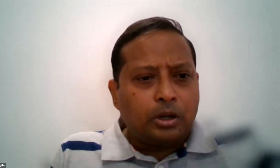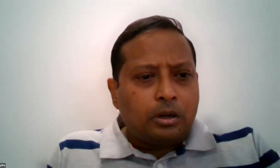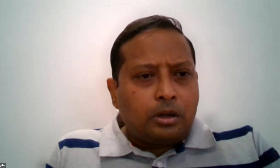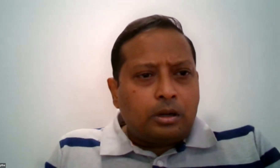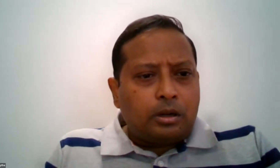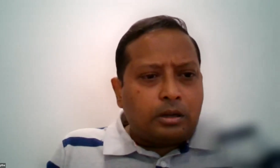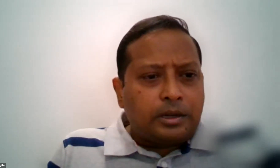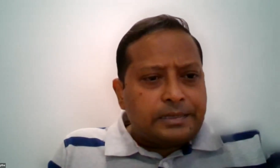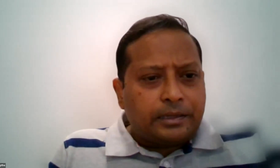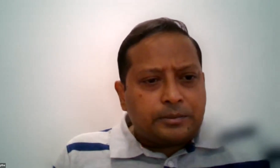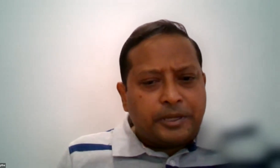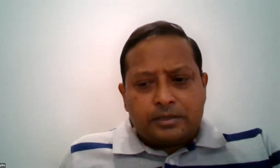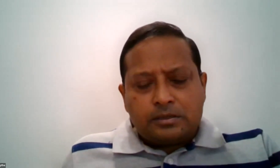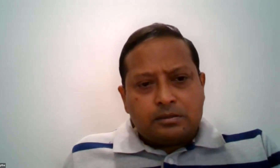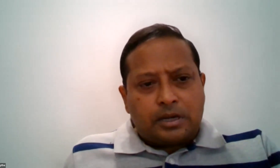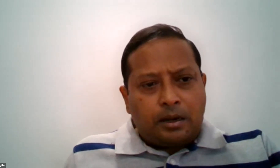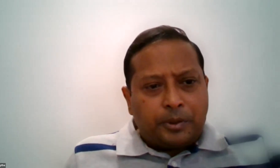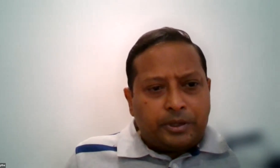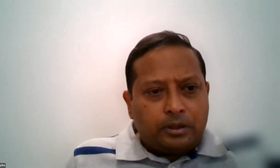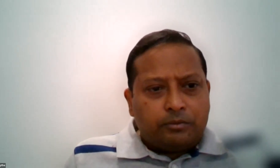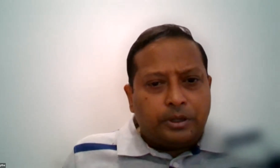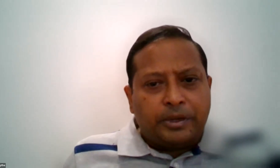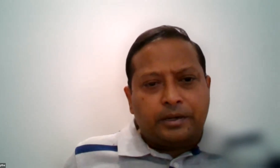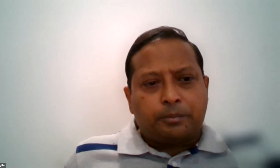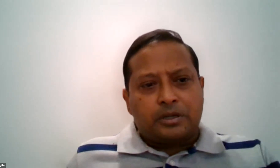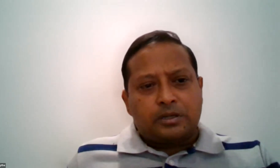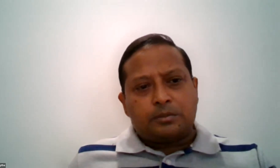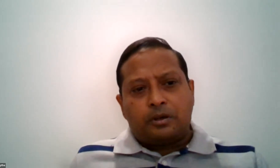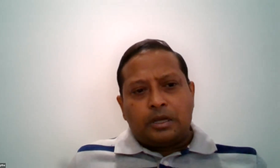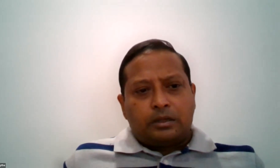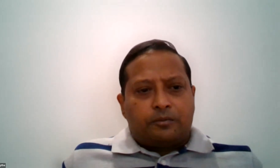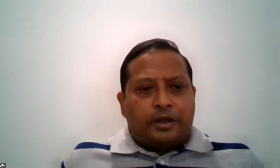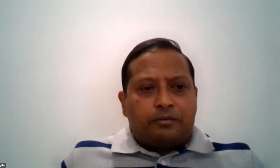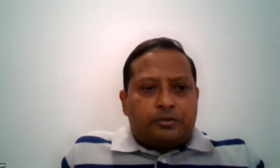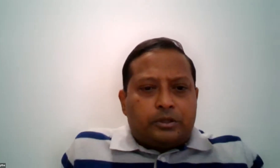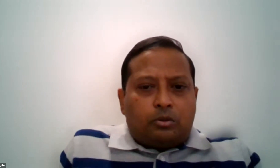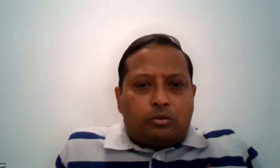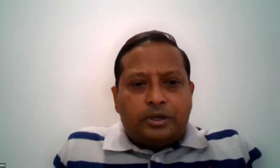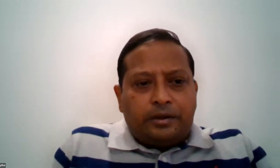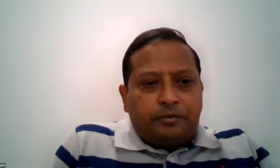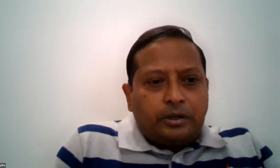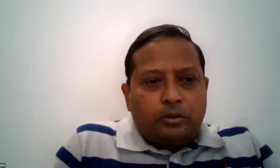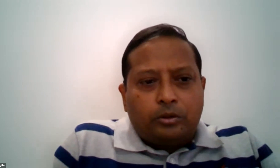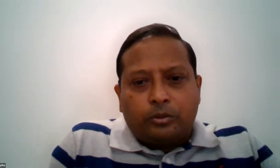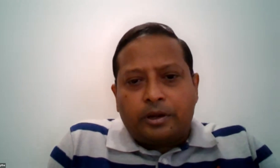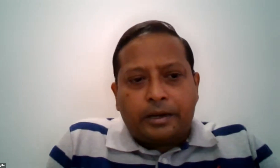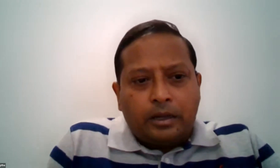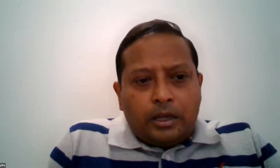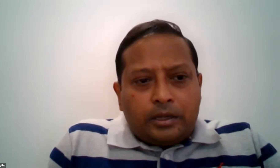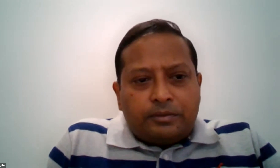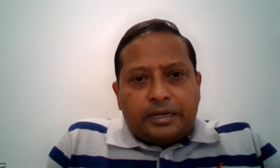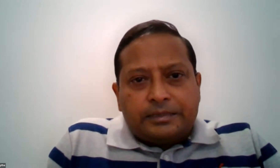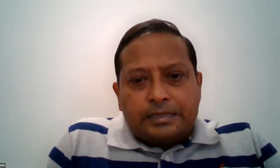करूं recent experience, जहाँ पे भी we made it a principle that wherever we go we'll definitely going to